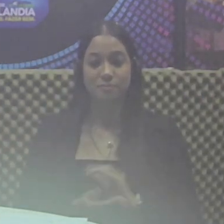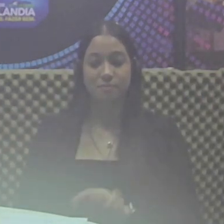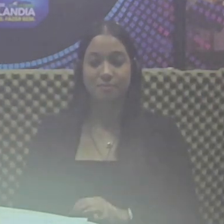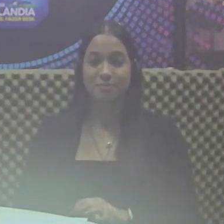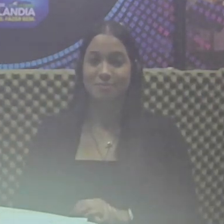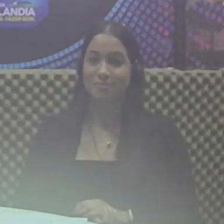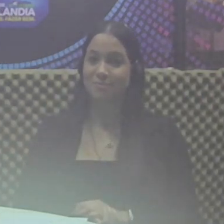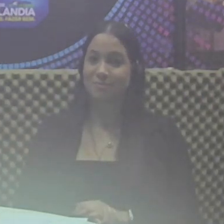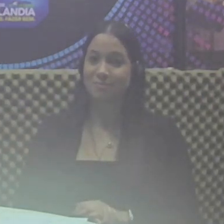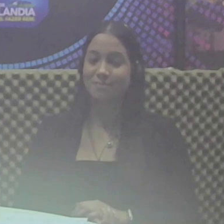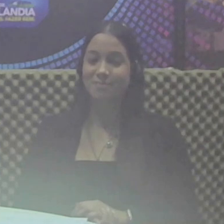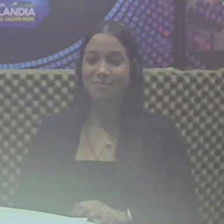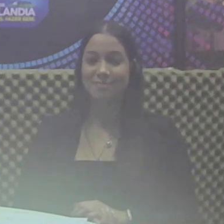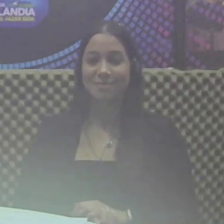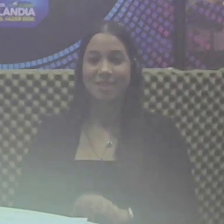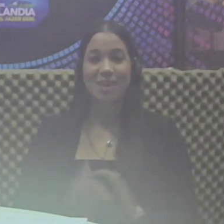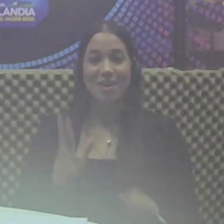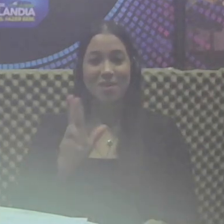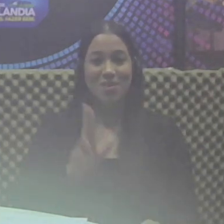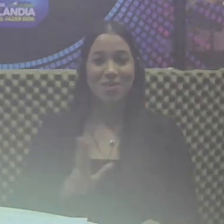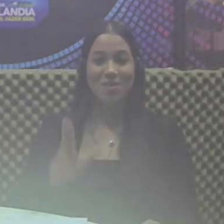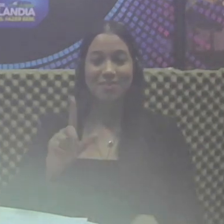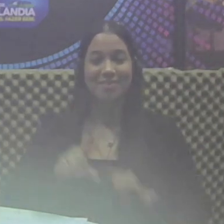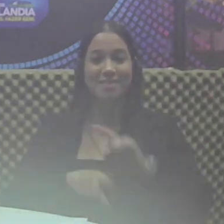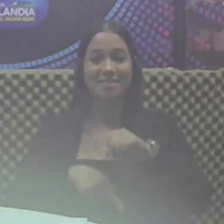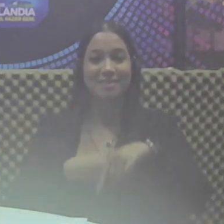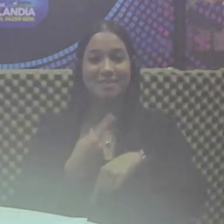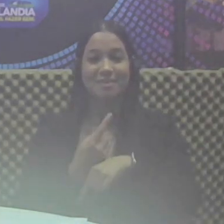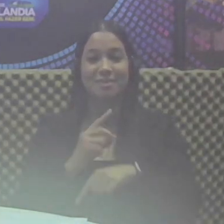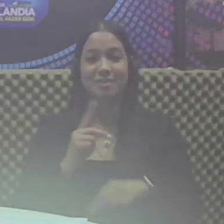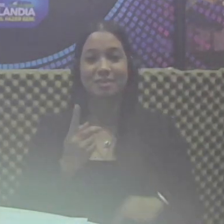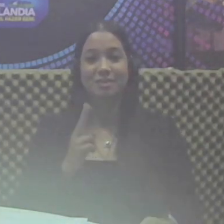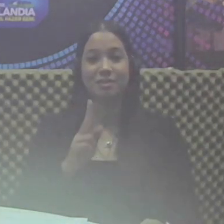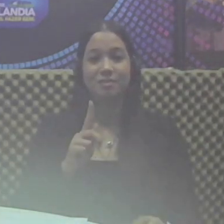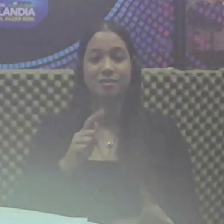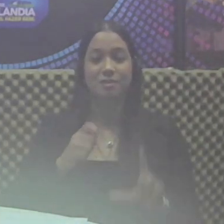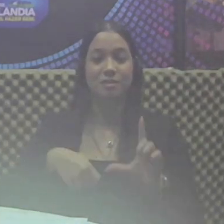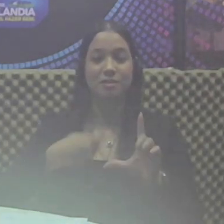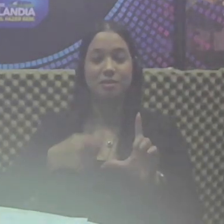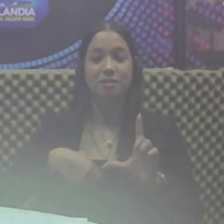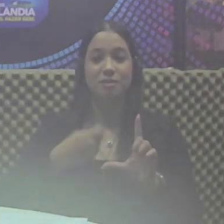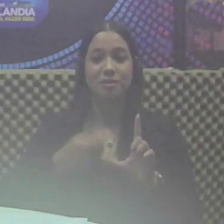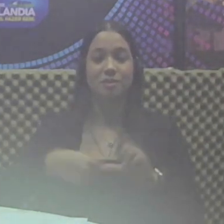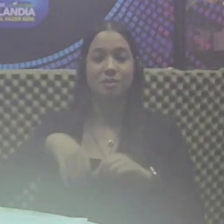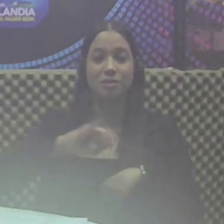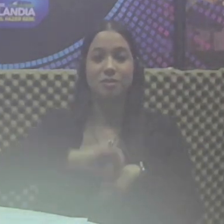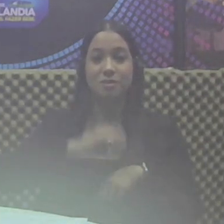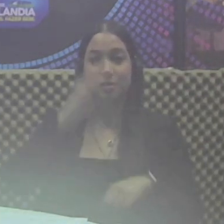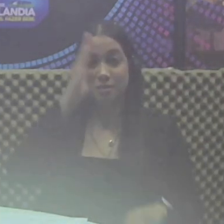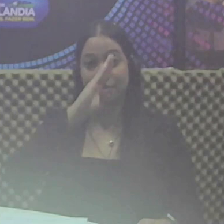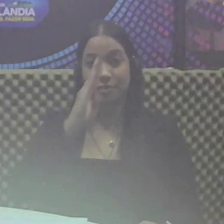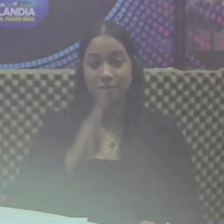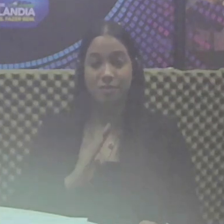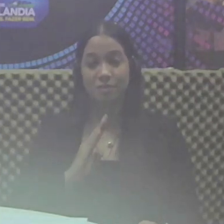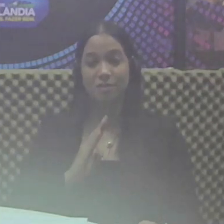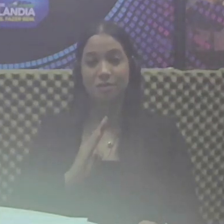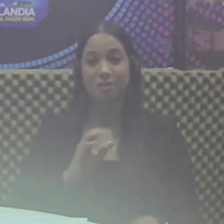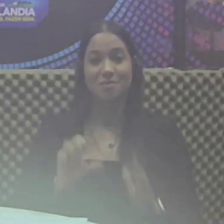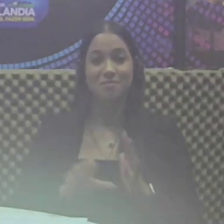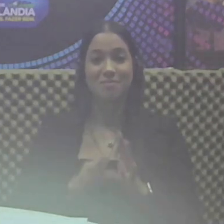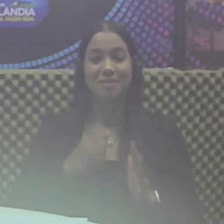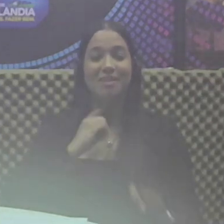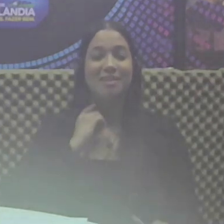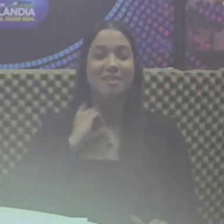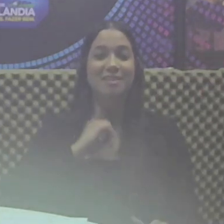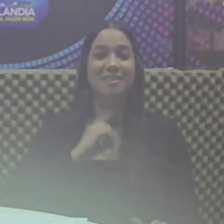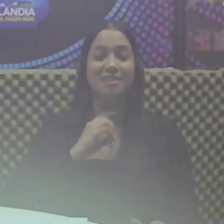cidade Uberlândia avança com Hub Logístico do Brasil Central a ser ao ser a primeira de Minas